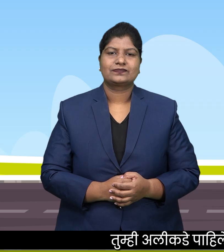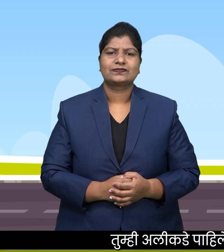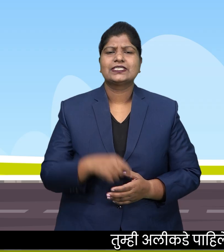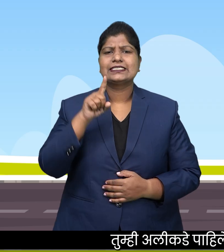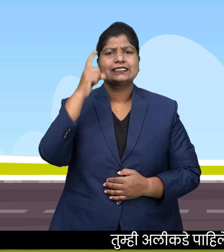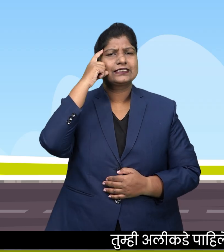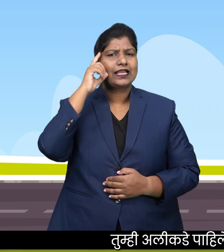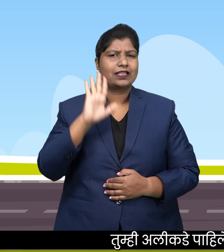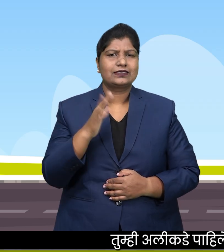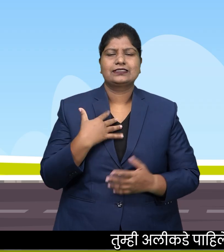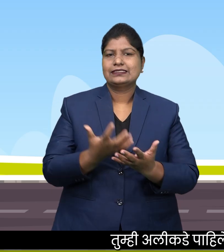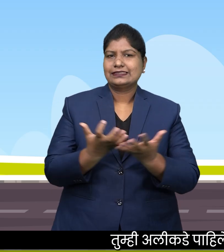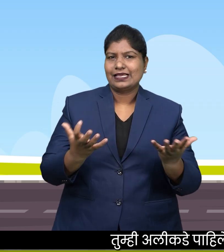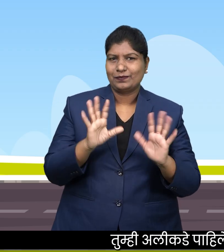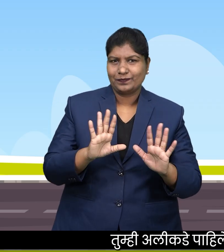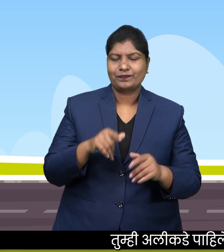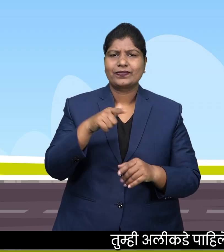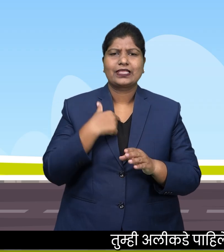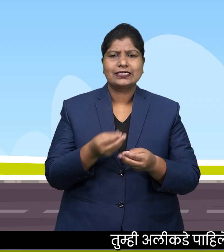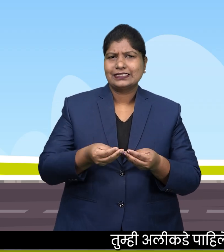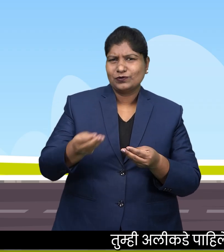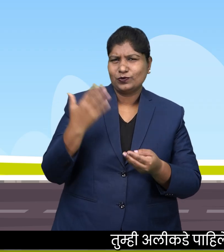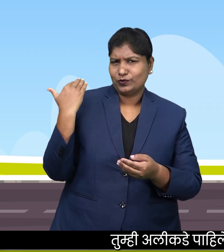तुम्ही अलीकडे पाहिलेल्या काही वस्तूंचा विचार करा।